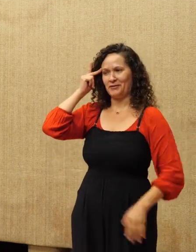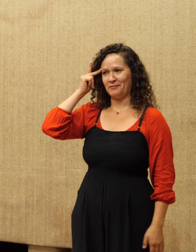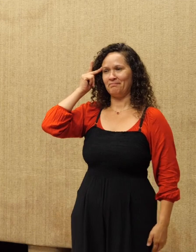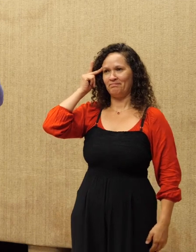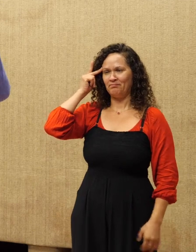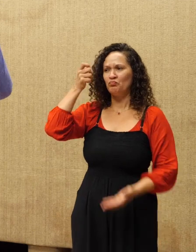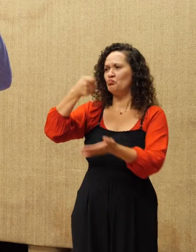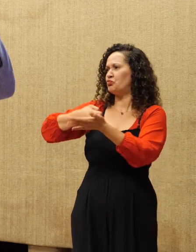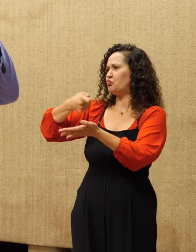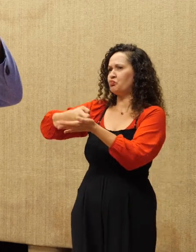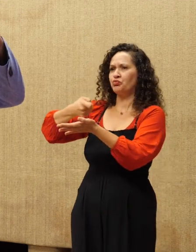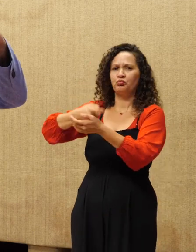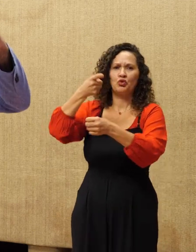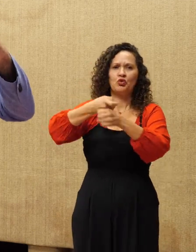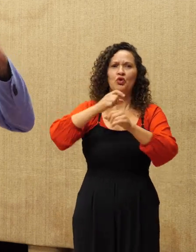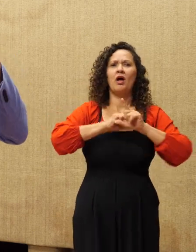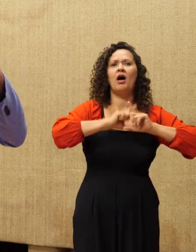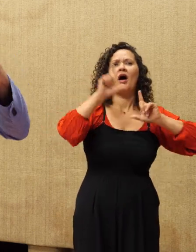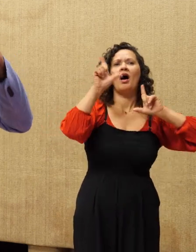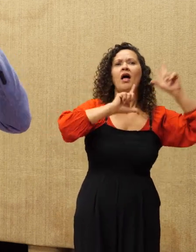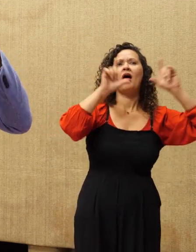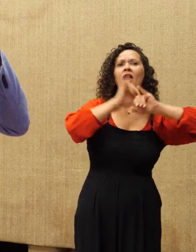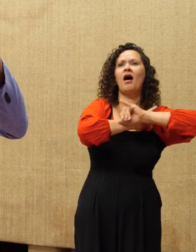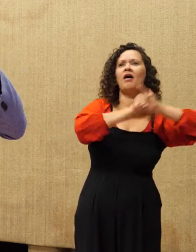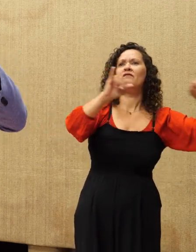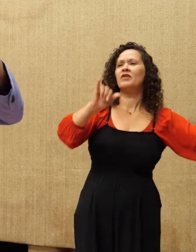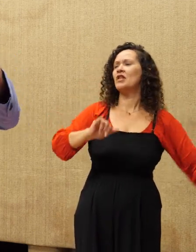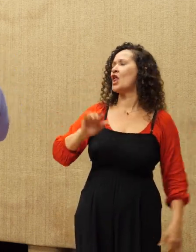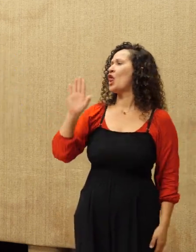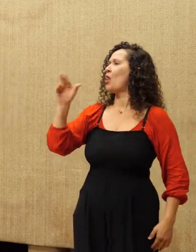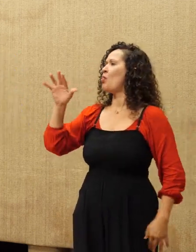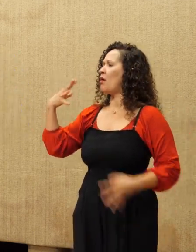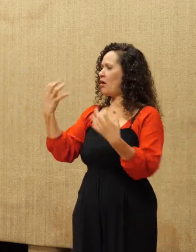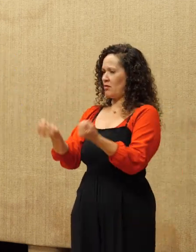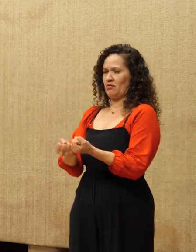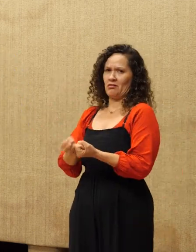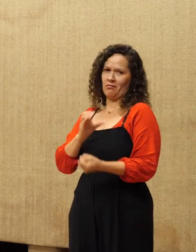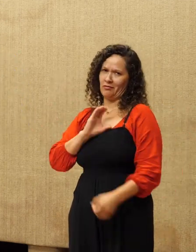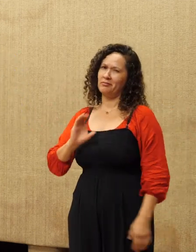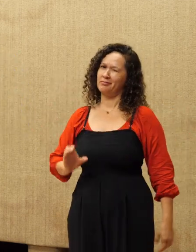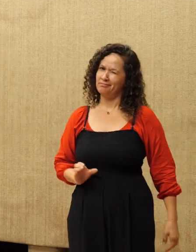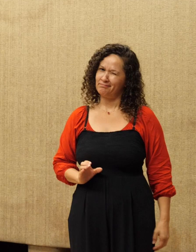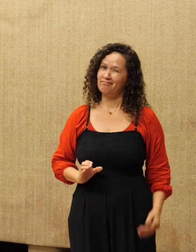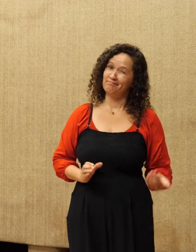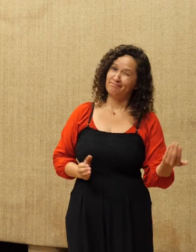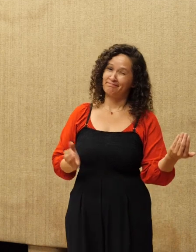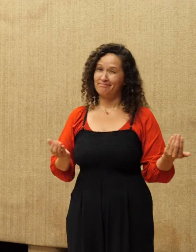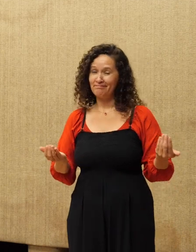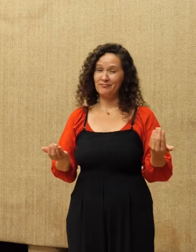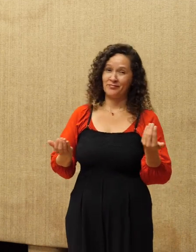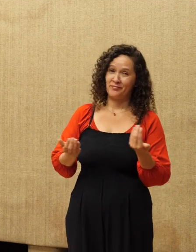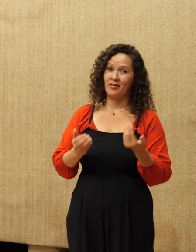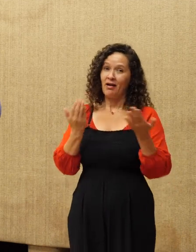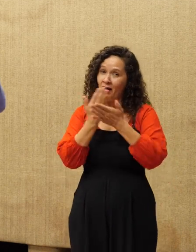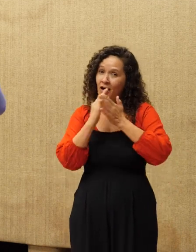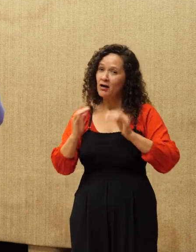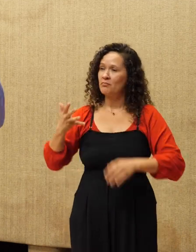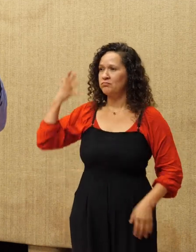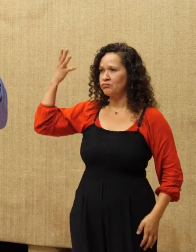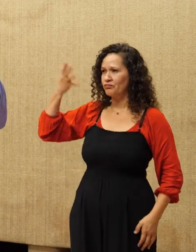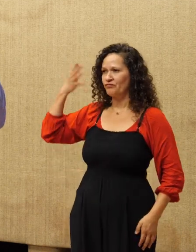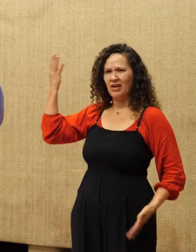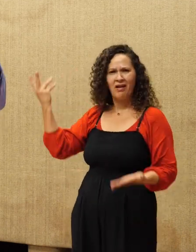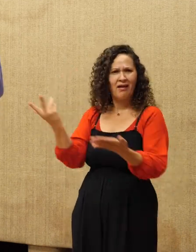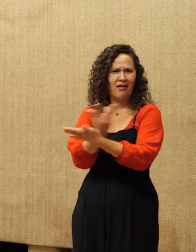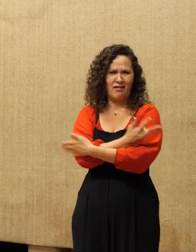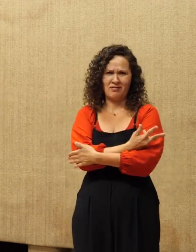E depois vai para a televisão dizer, não coadunamos com essa atitude. Então, a gente precisa também acabar com esse discurso